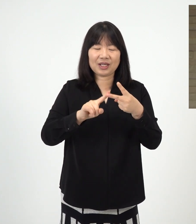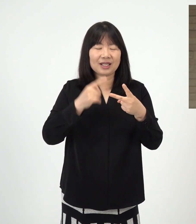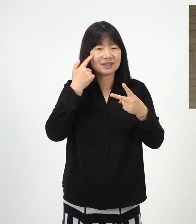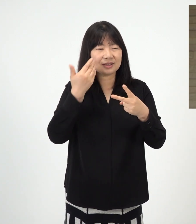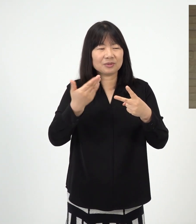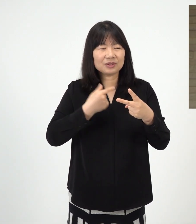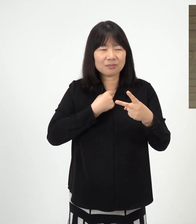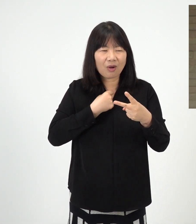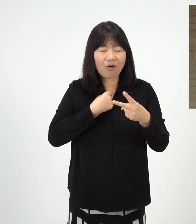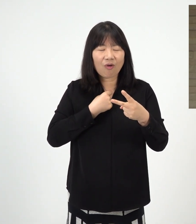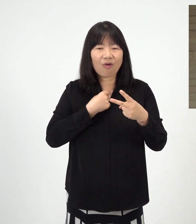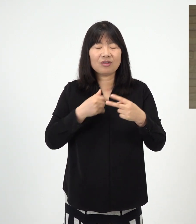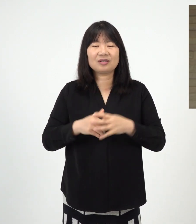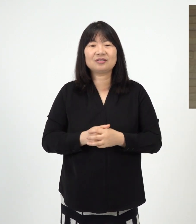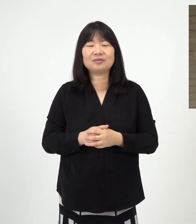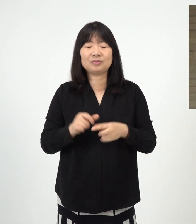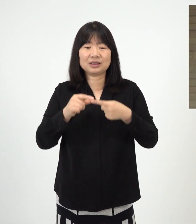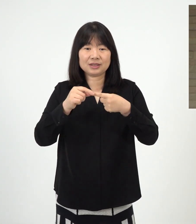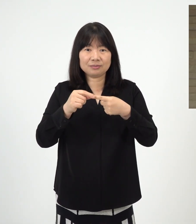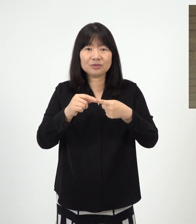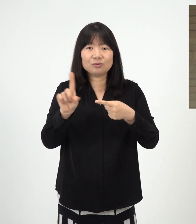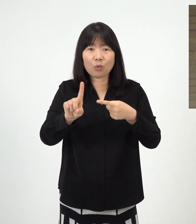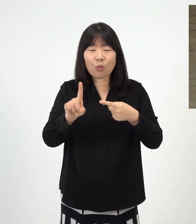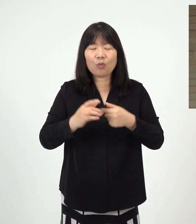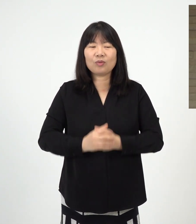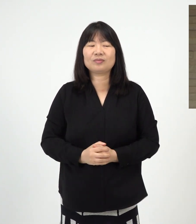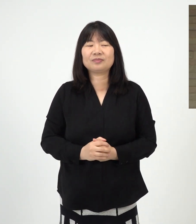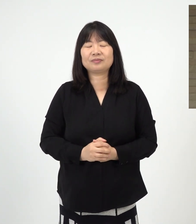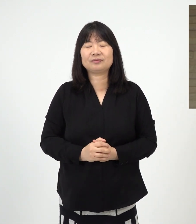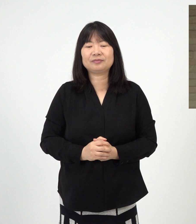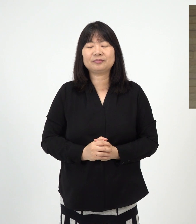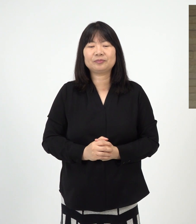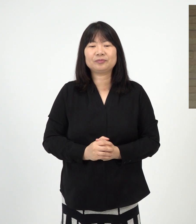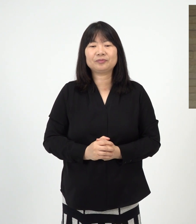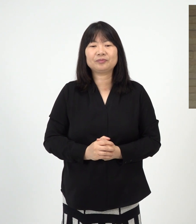새해를 맞이하고 싶어요. 그 질문이 뭐냐 하면,